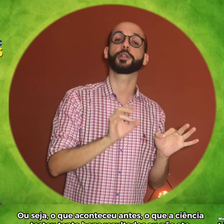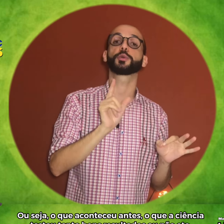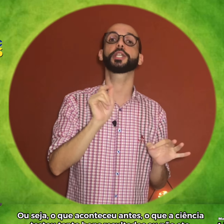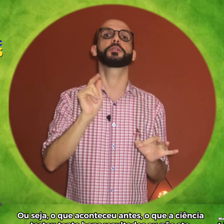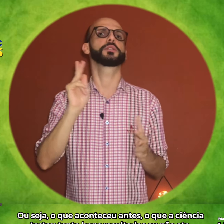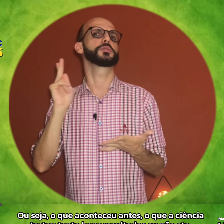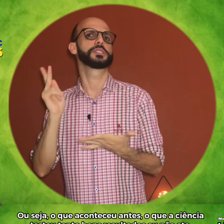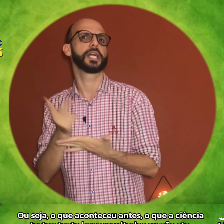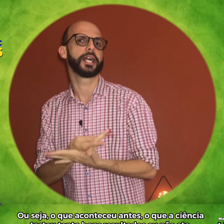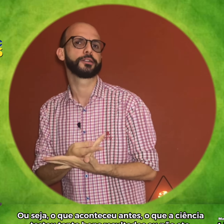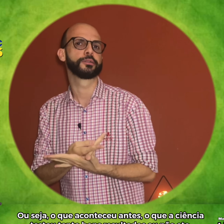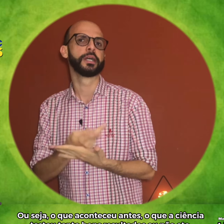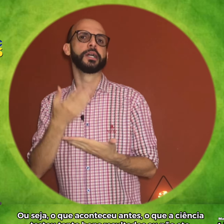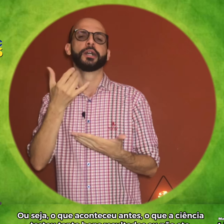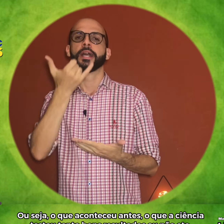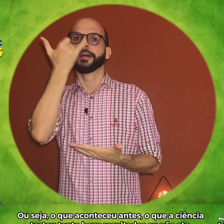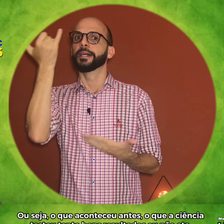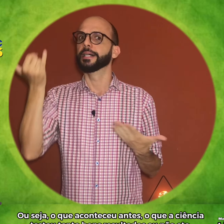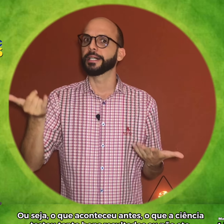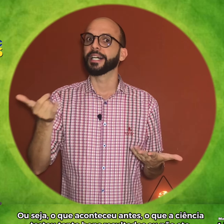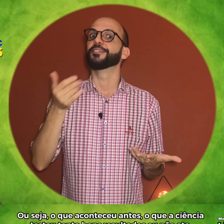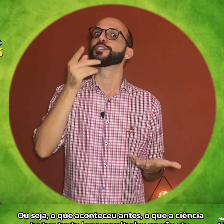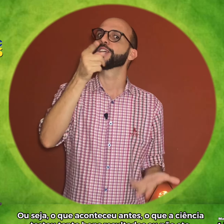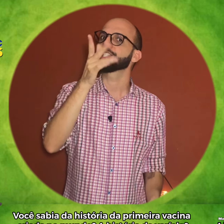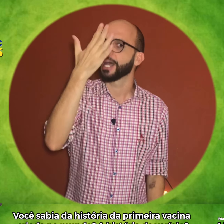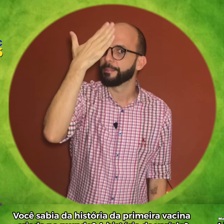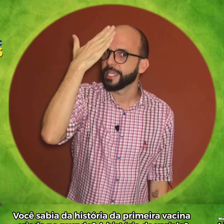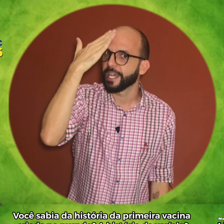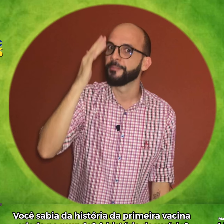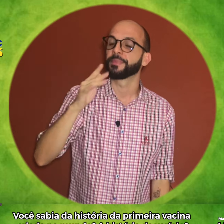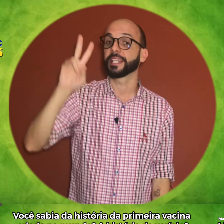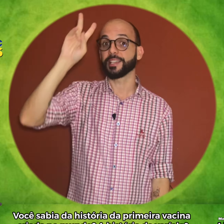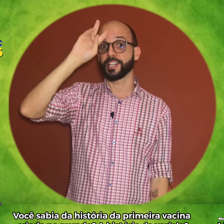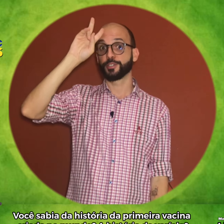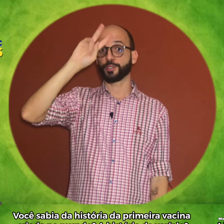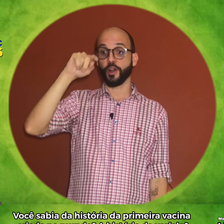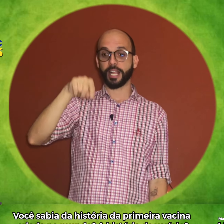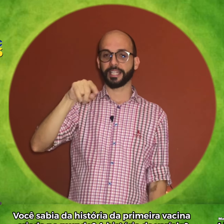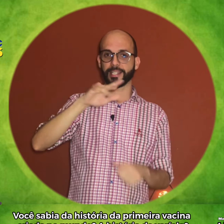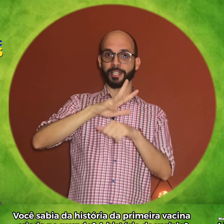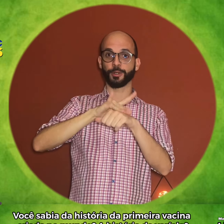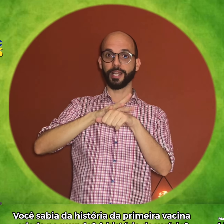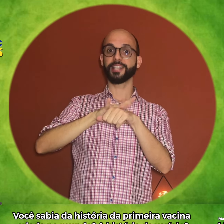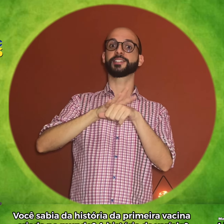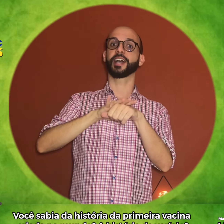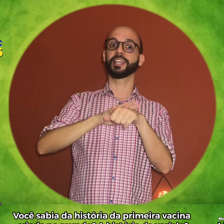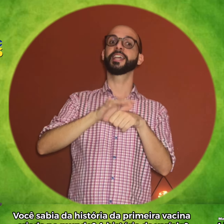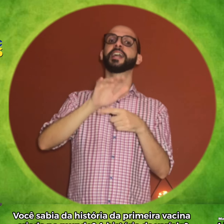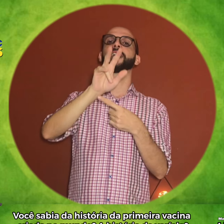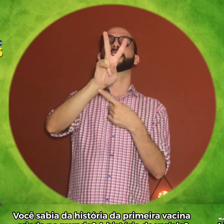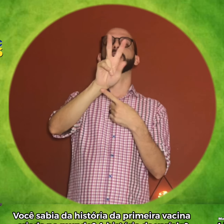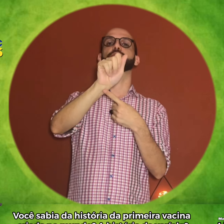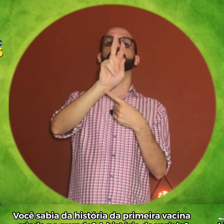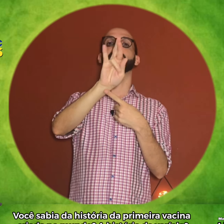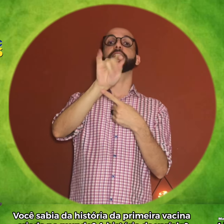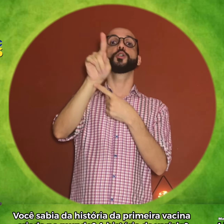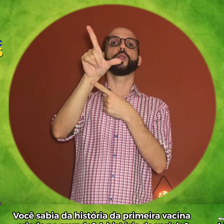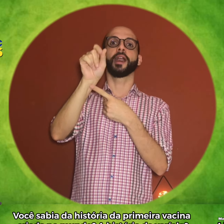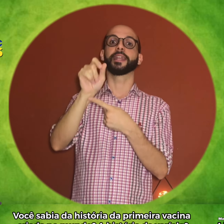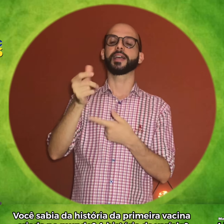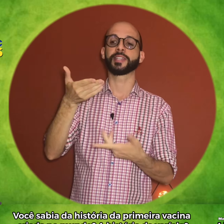deu certo, o que que não deu certo. Você sabia dessa história, dessa doença aí? Da